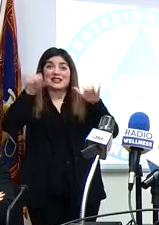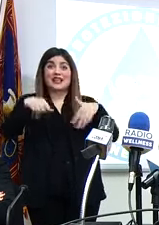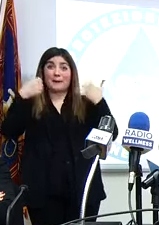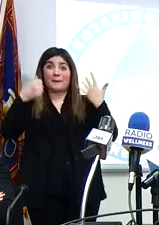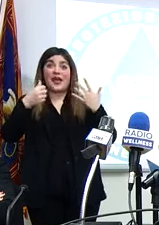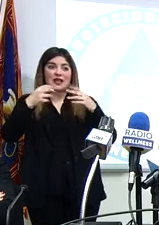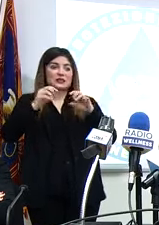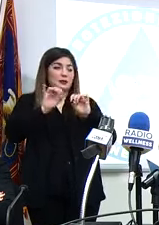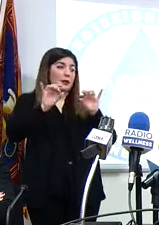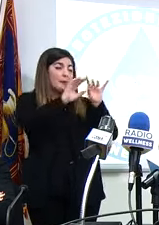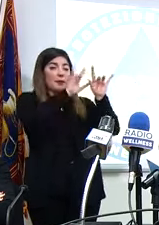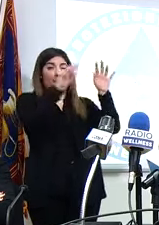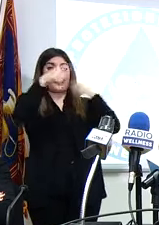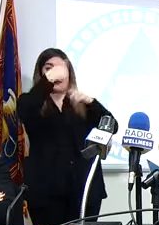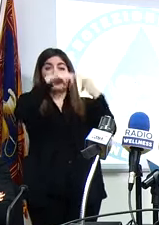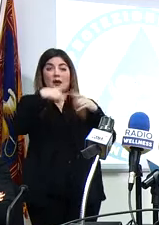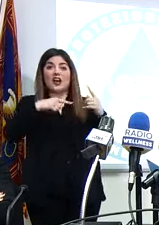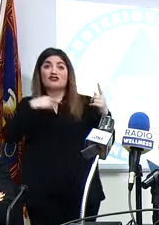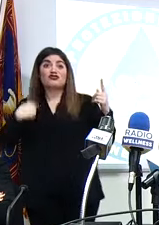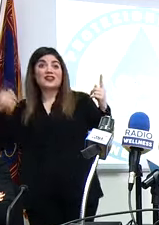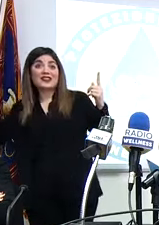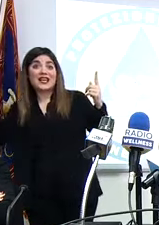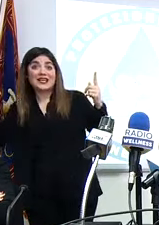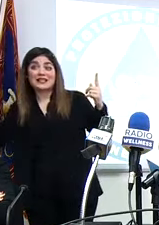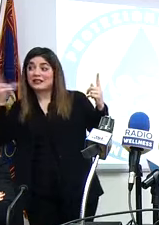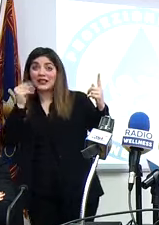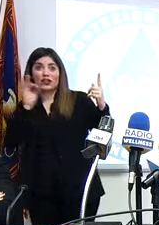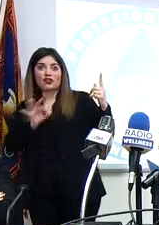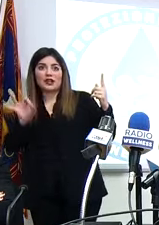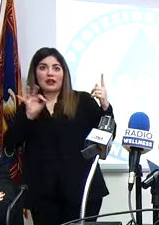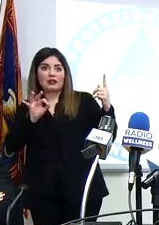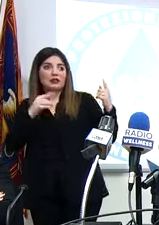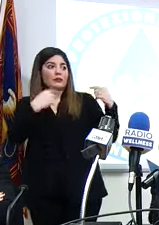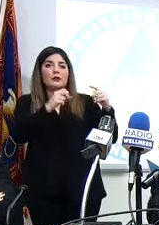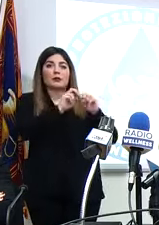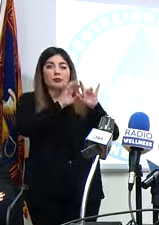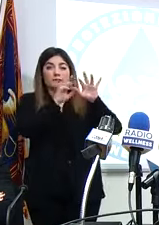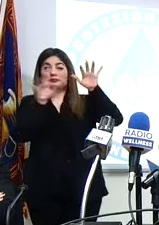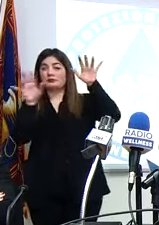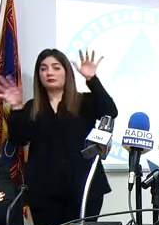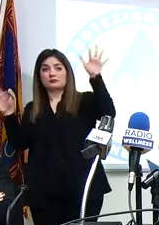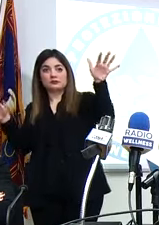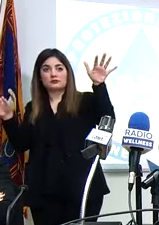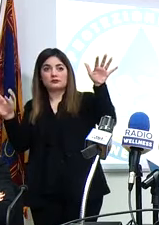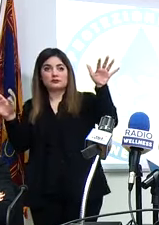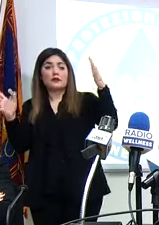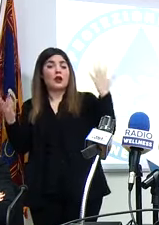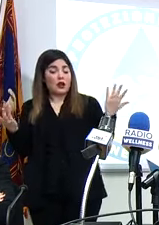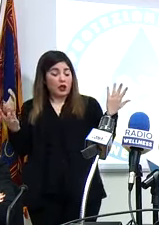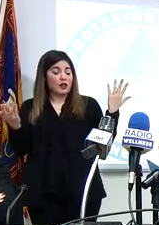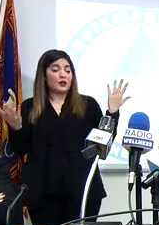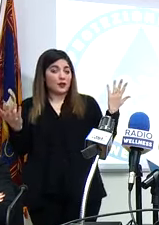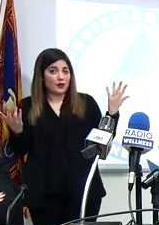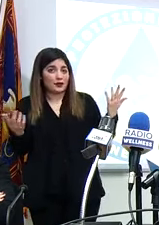l'avevano detto. Allora, il Veneto ha i presidi territoriali, ovviamente questa seconda fase